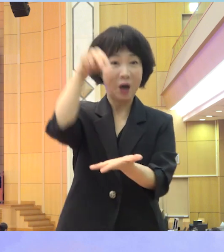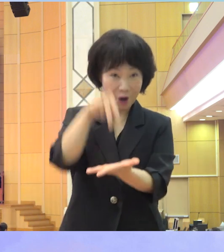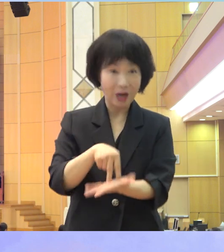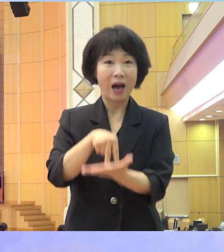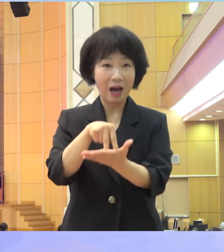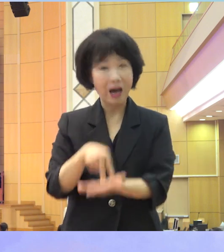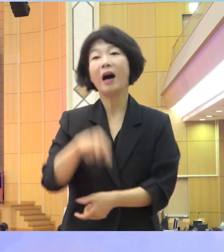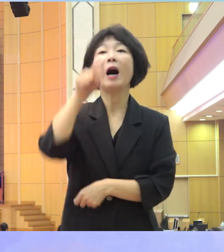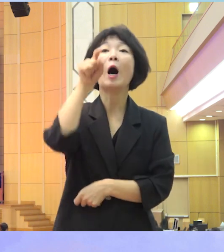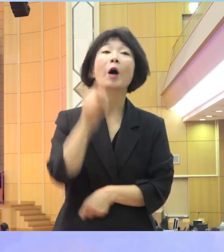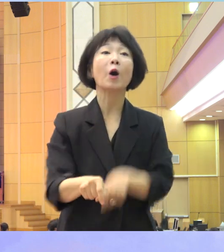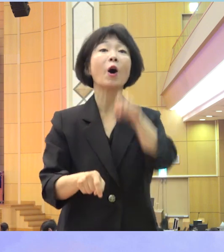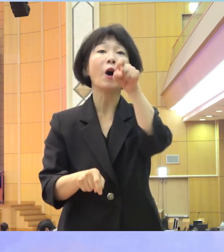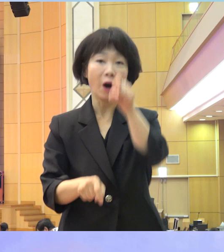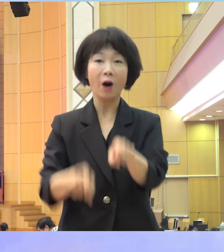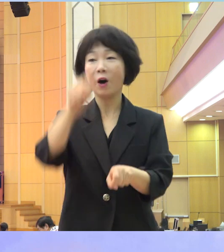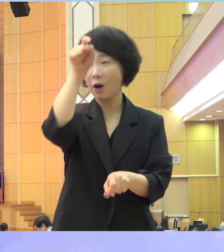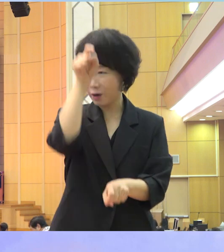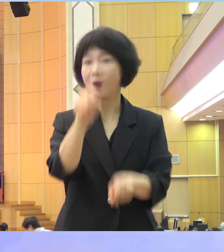일어나